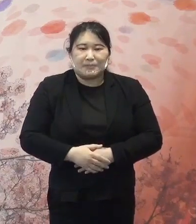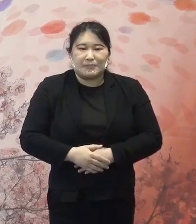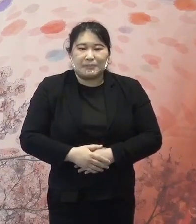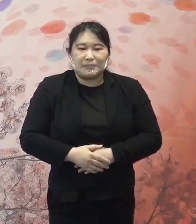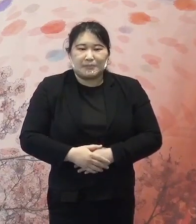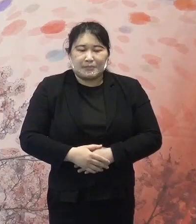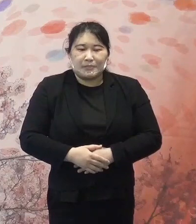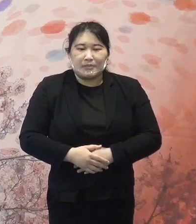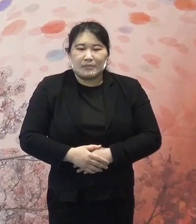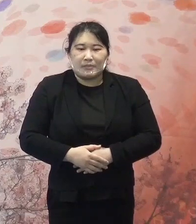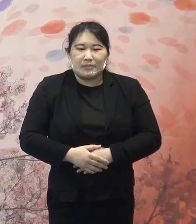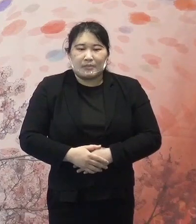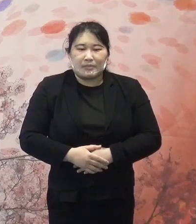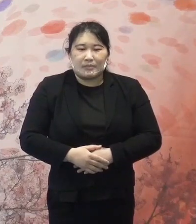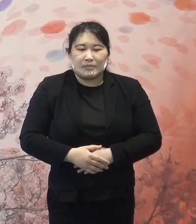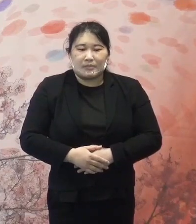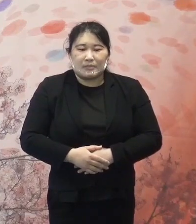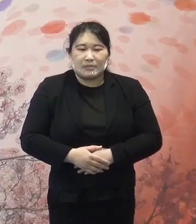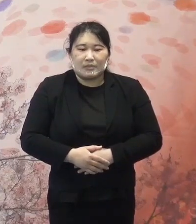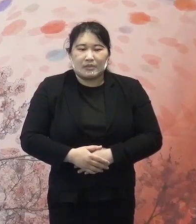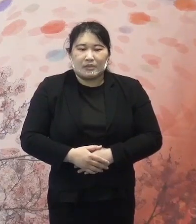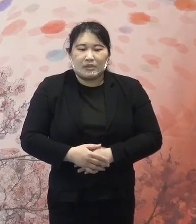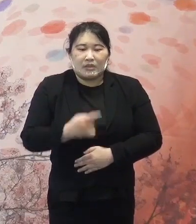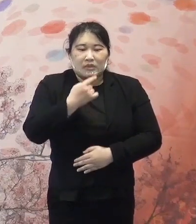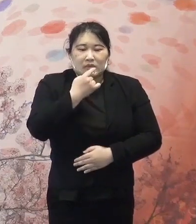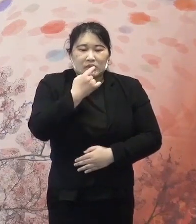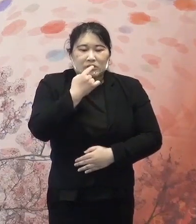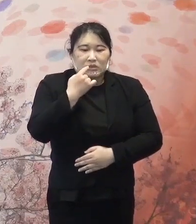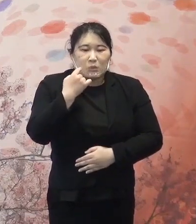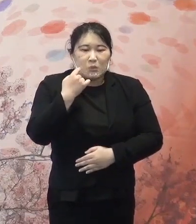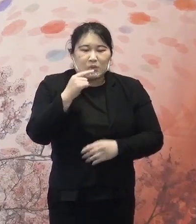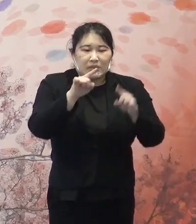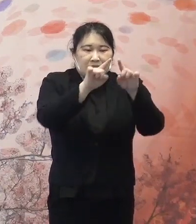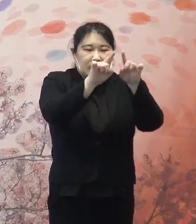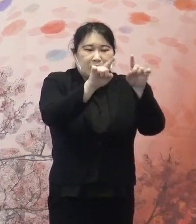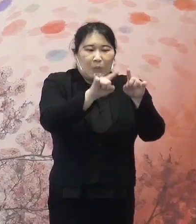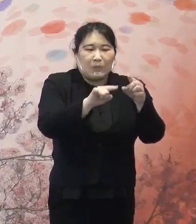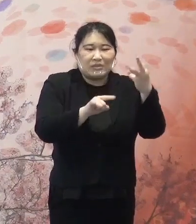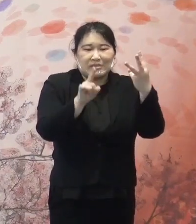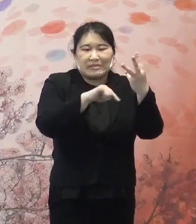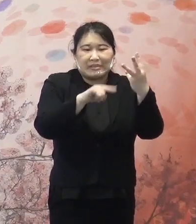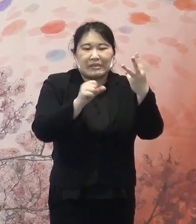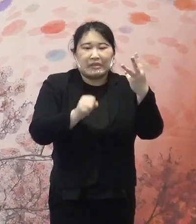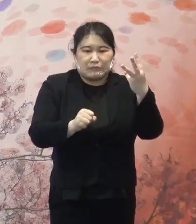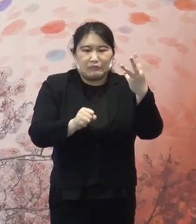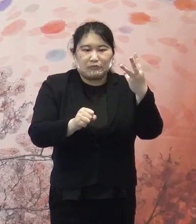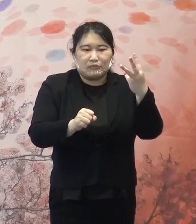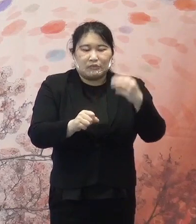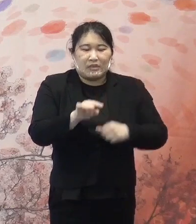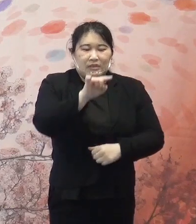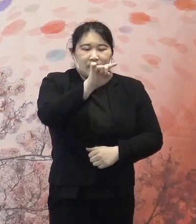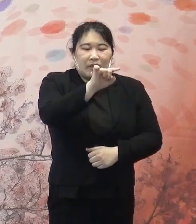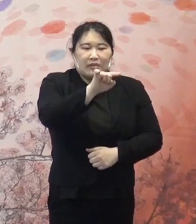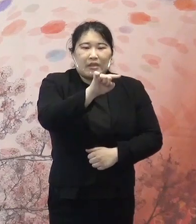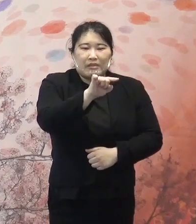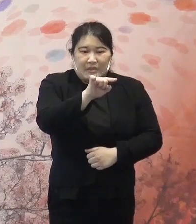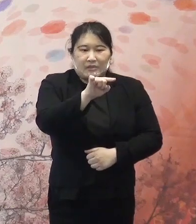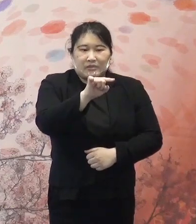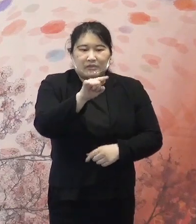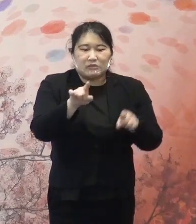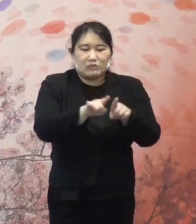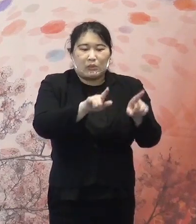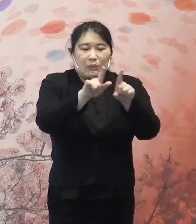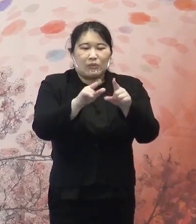という番号になります。それからその左側に白い人型が3人並んでおりますが、点々、いわゆる同居人でなっておる方